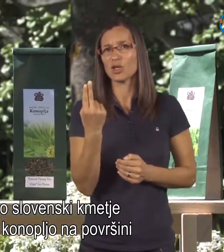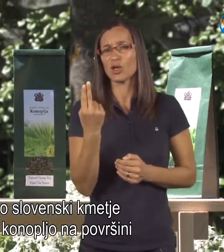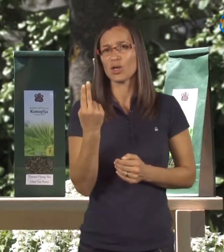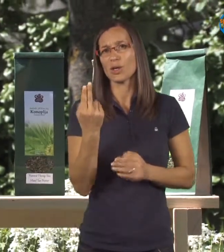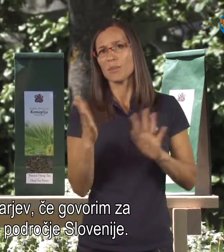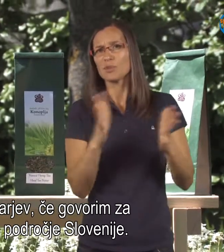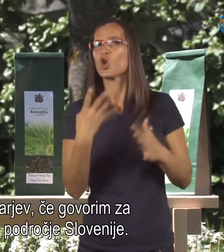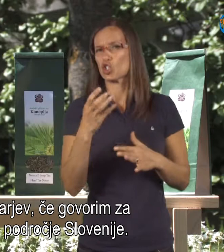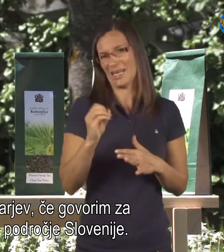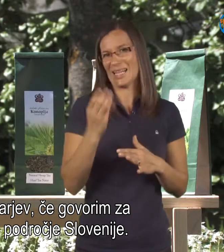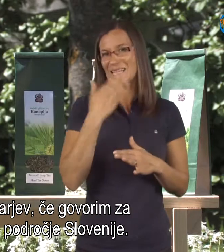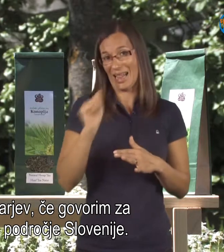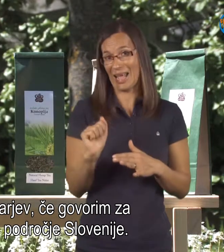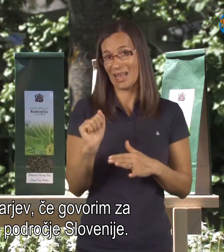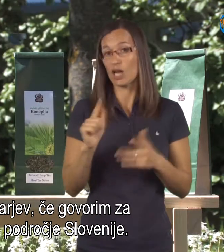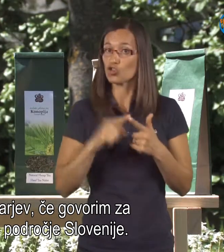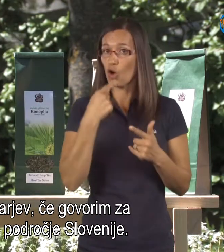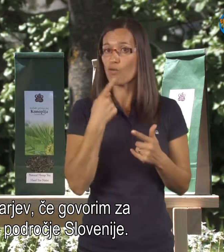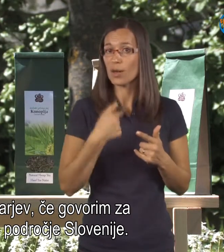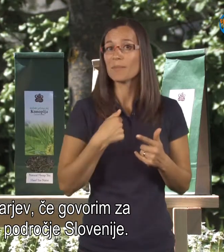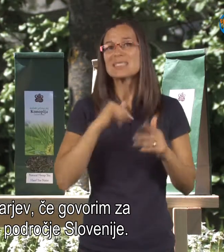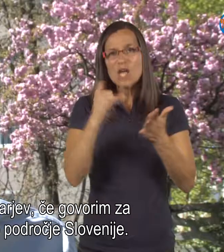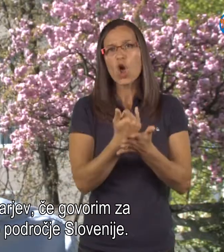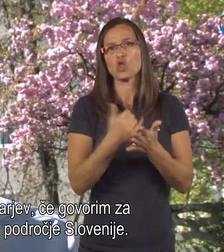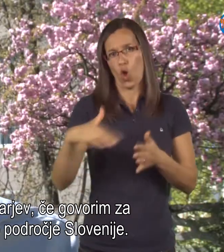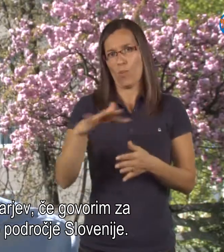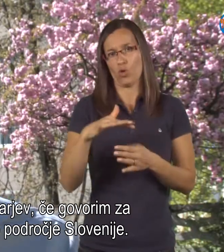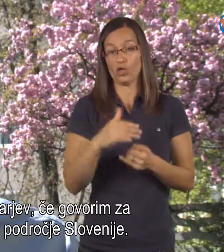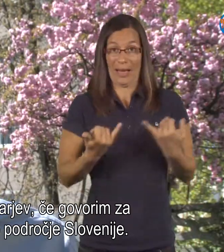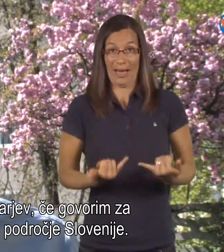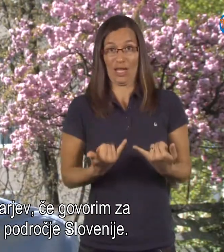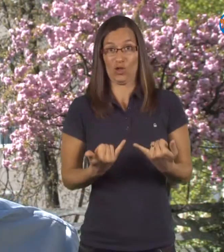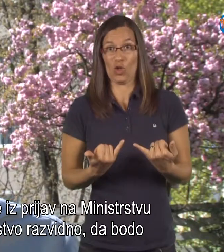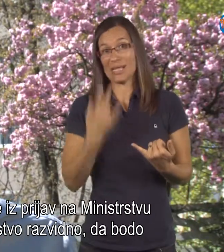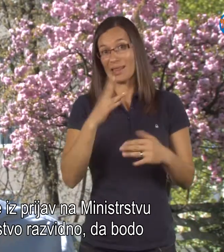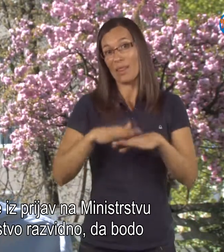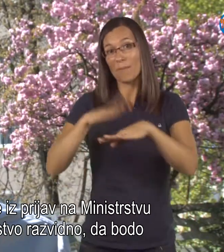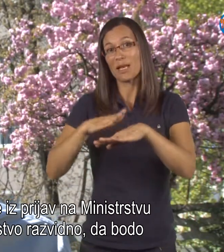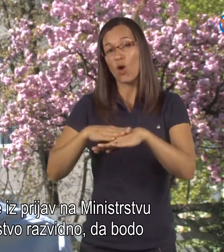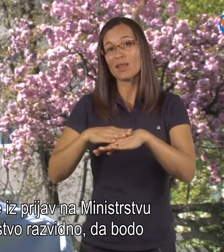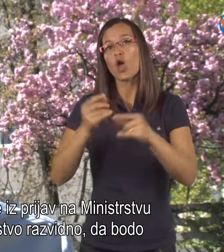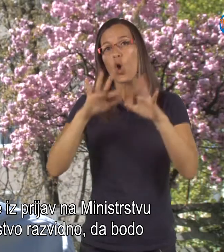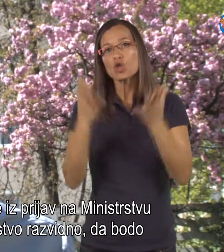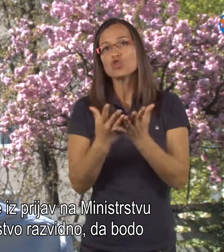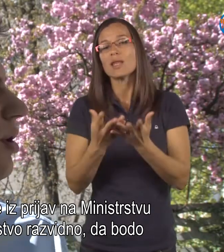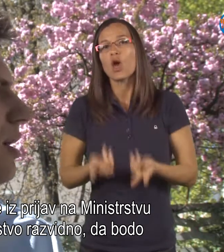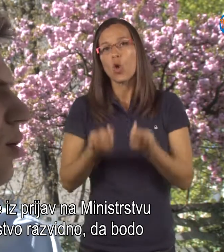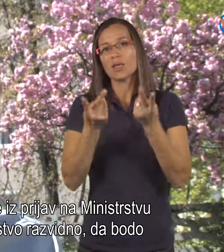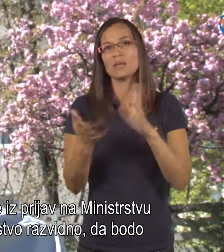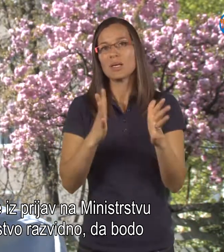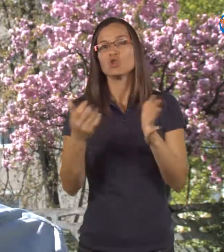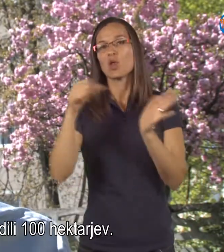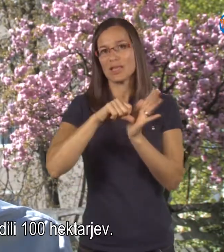pridelalo približno 40 hektarjev. Če govorim za celotno območje, letos naj bi se glede na prijavljene količine